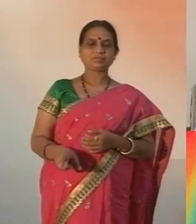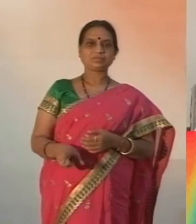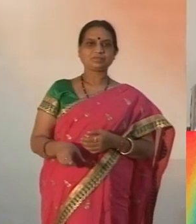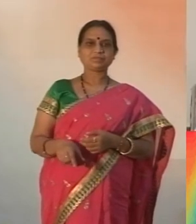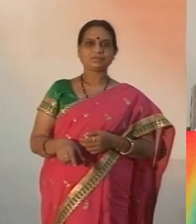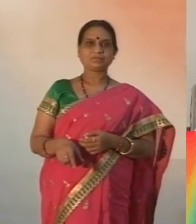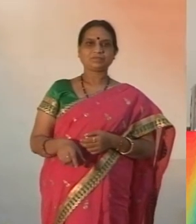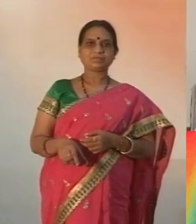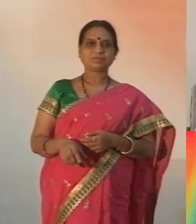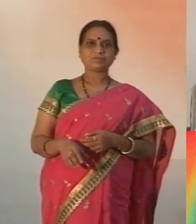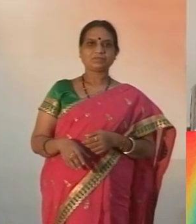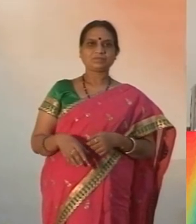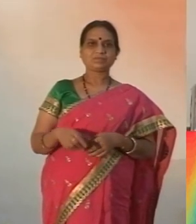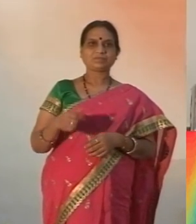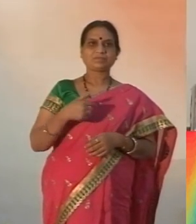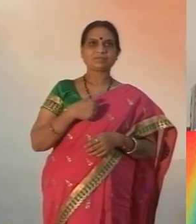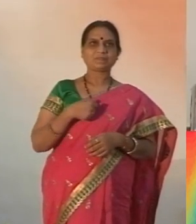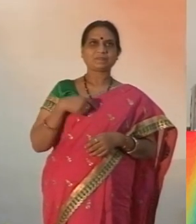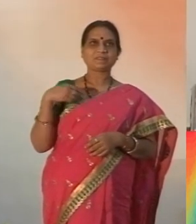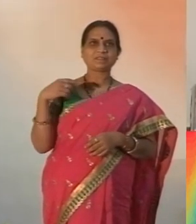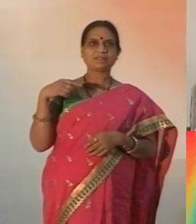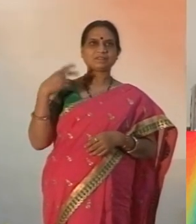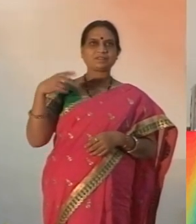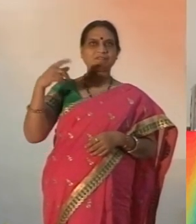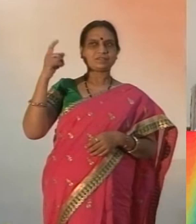फिर हम जब भी उन्हें याद करेंगे